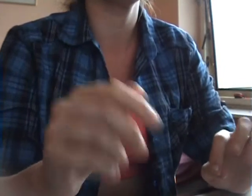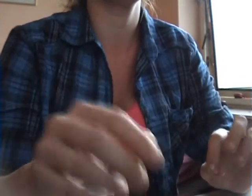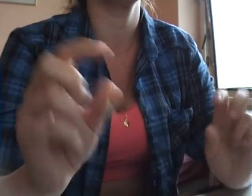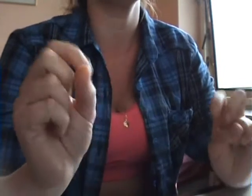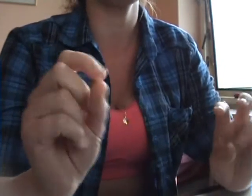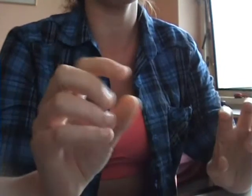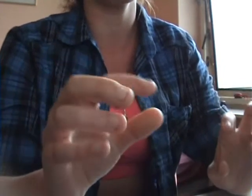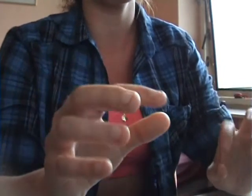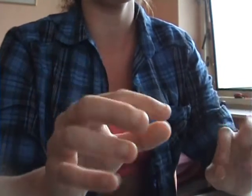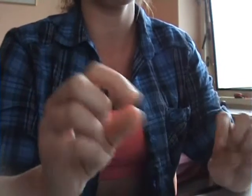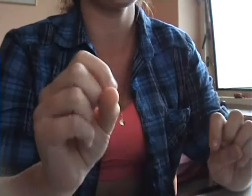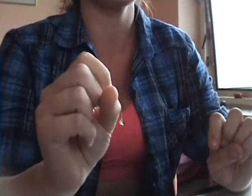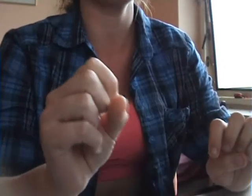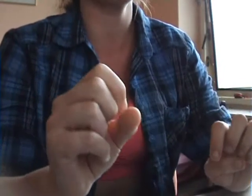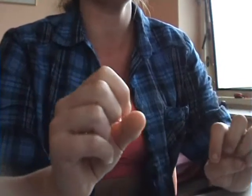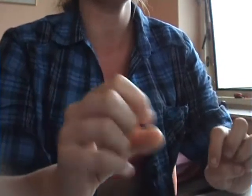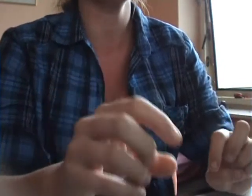najnišie.